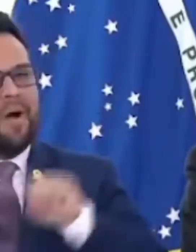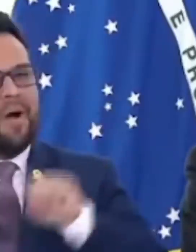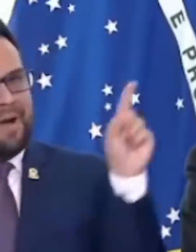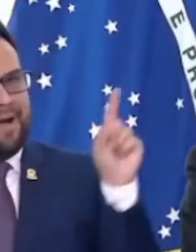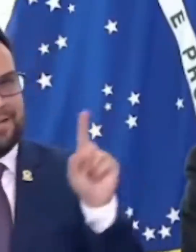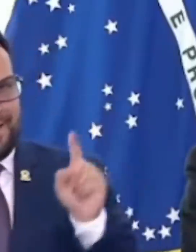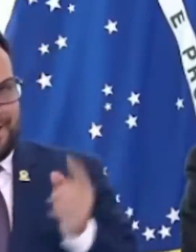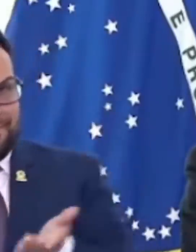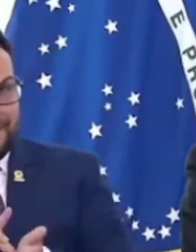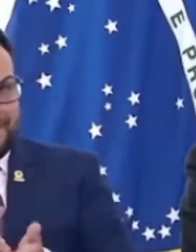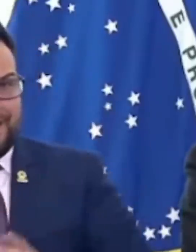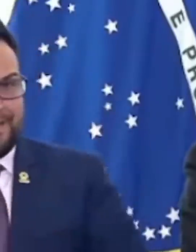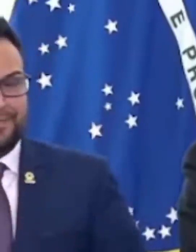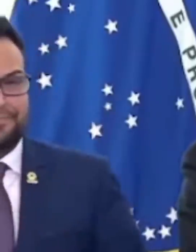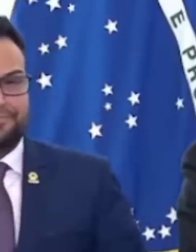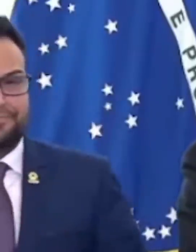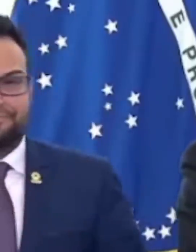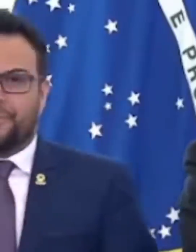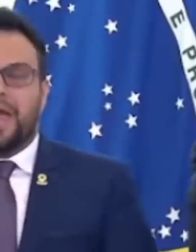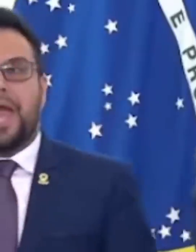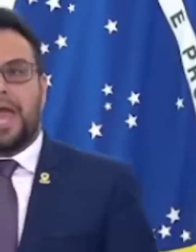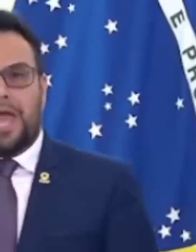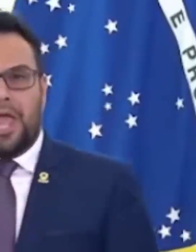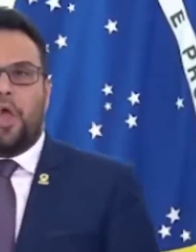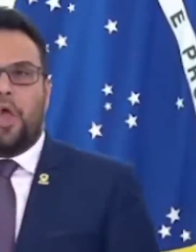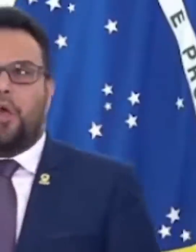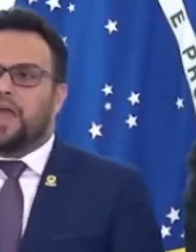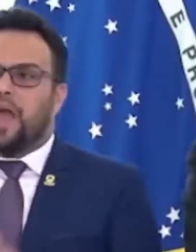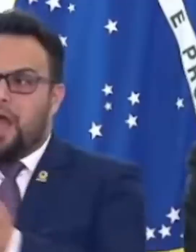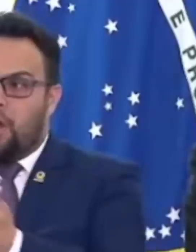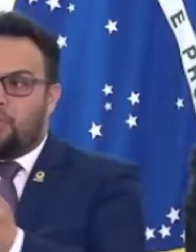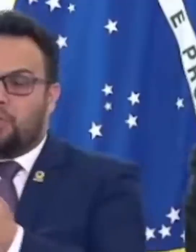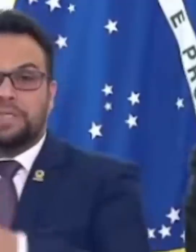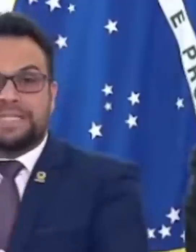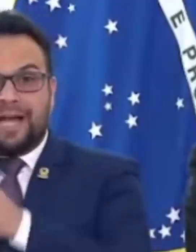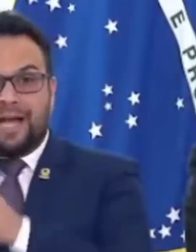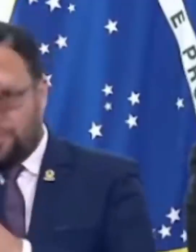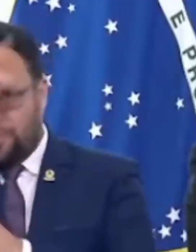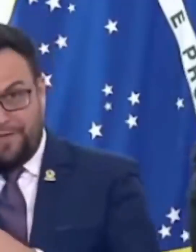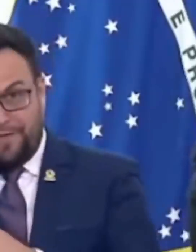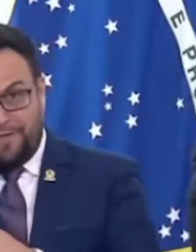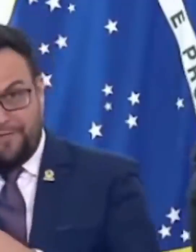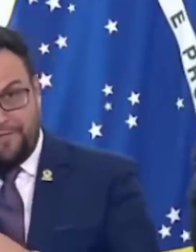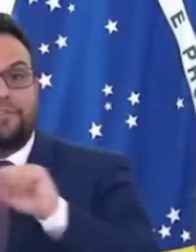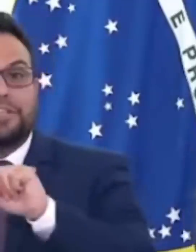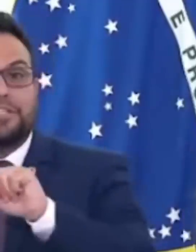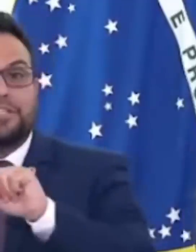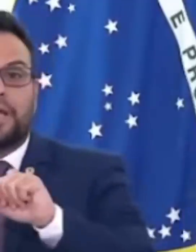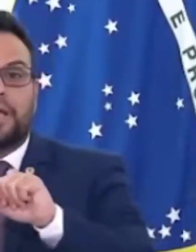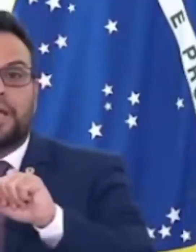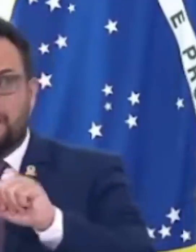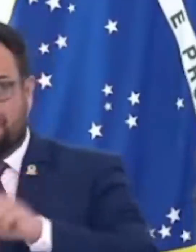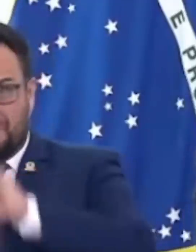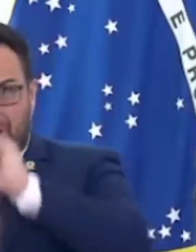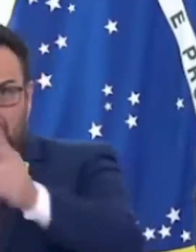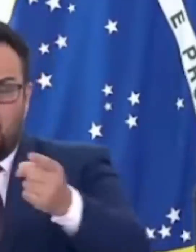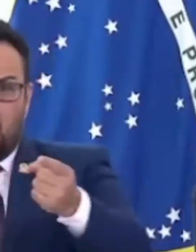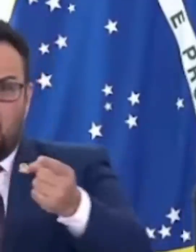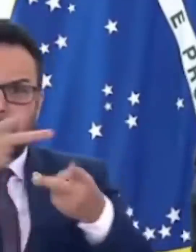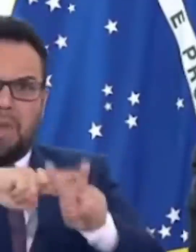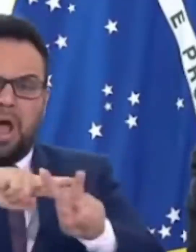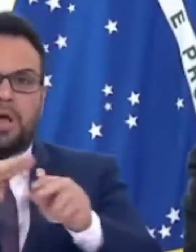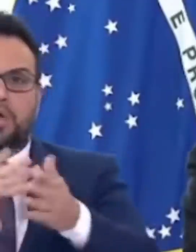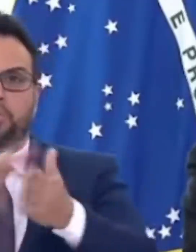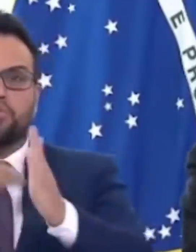pessoal. Eu vi cidades como Araraquara, o prefeito mantendo aí todo mundo dentro de casa, com a